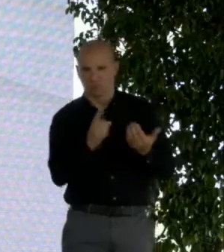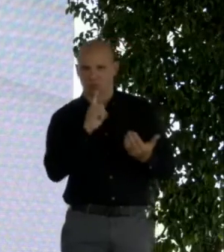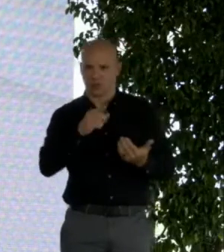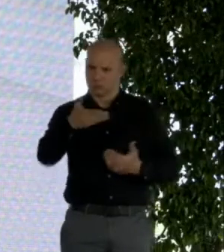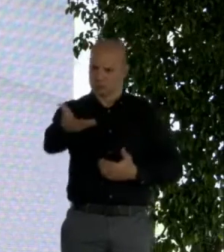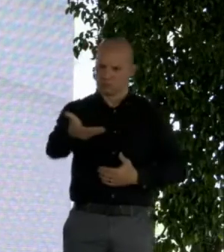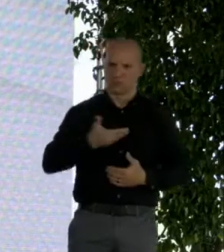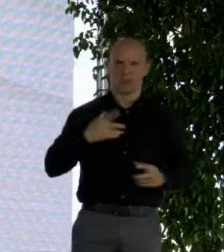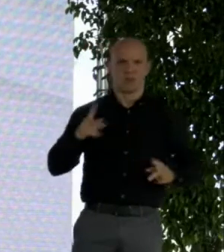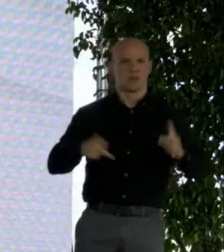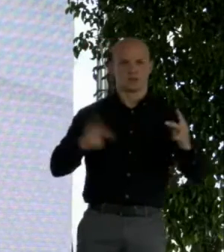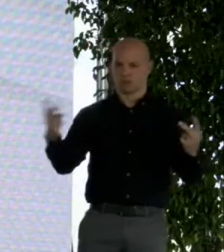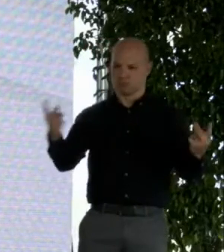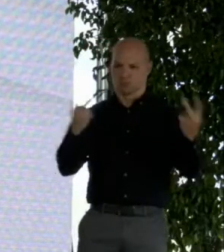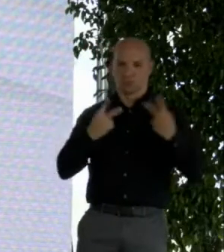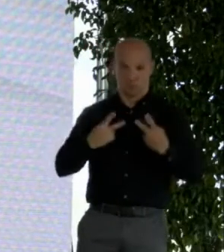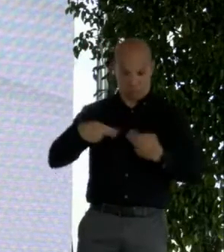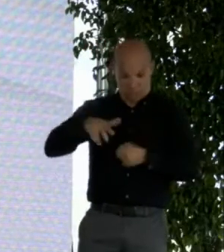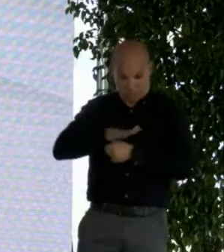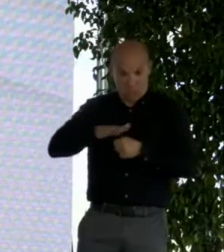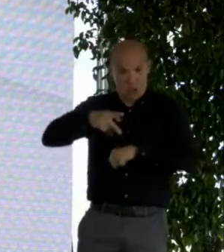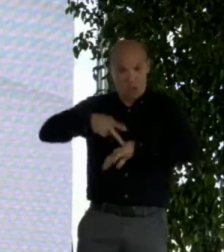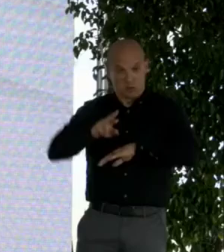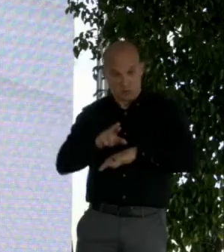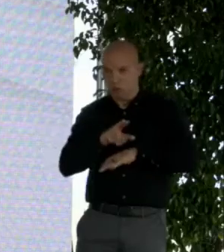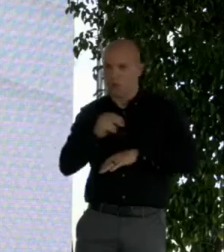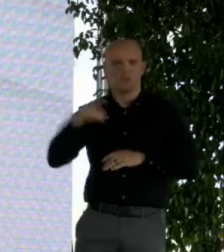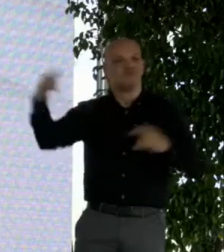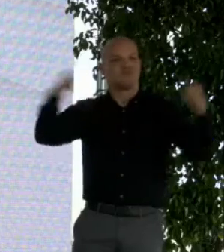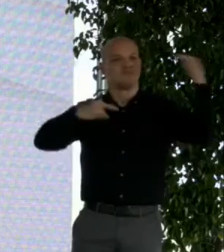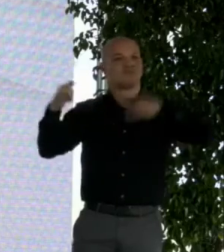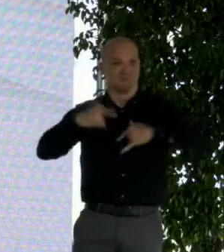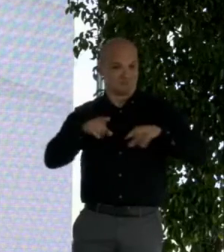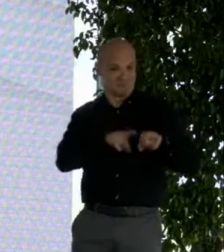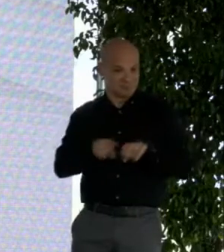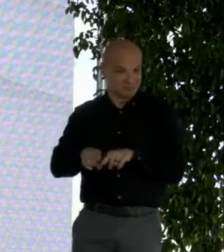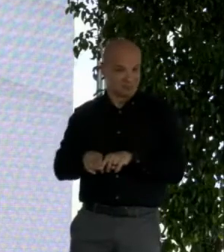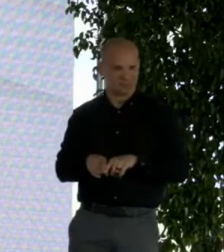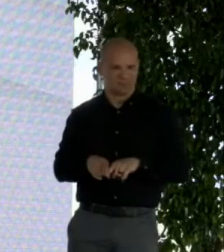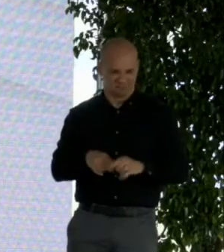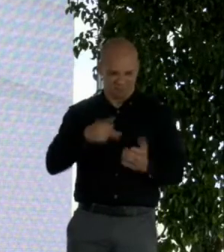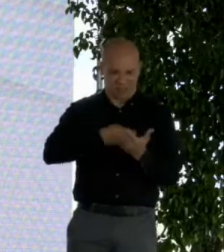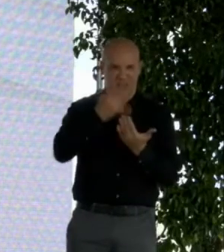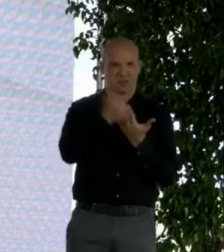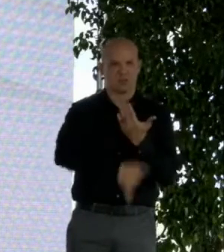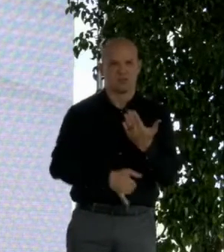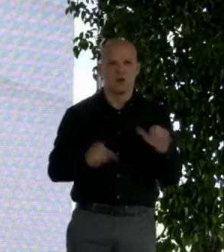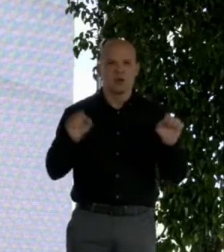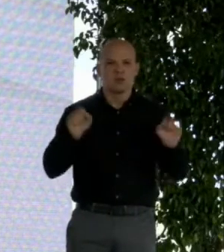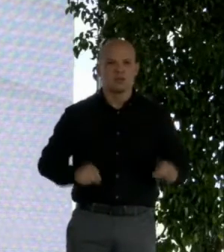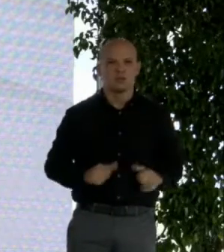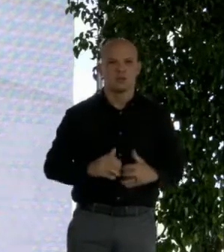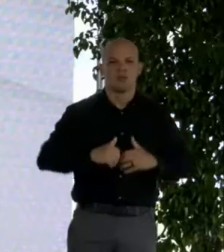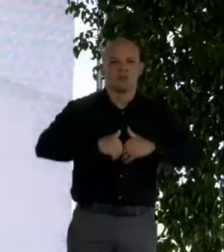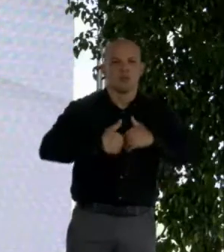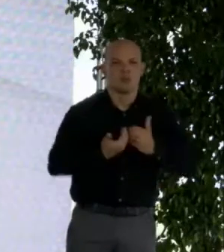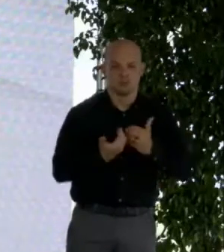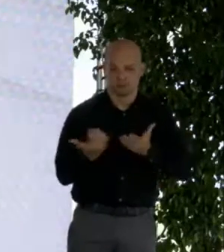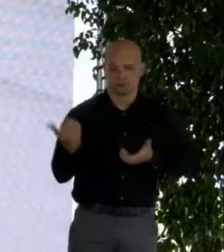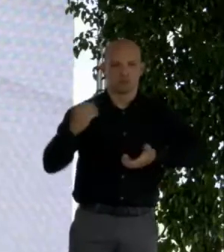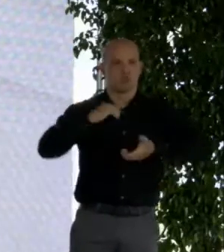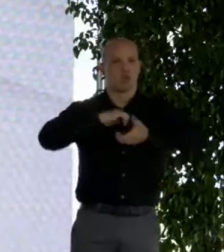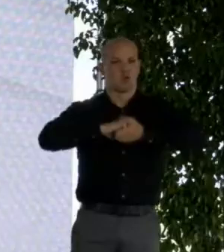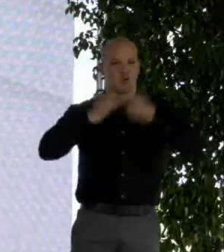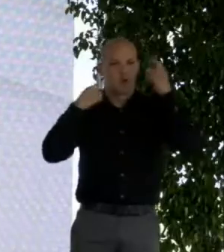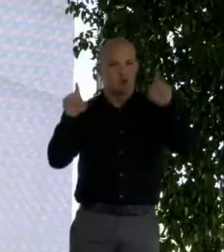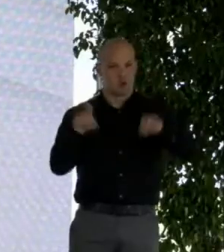a los visitantes locales y del exterior. El proyecto se hace posible a través de un acuerdo entre la autoridad